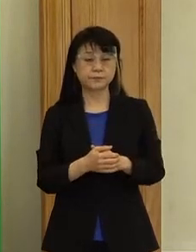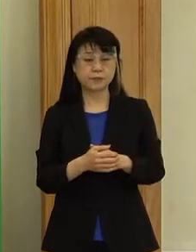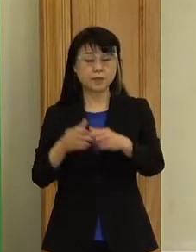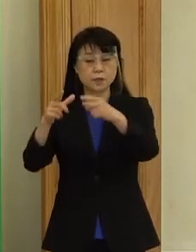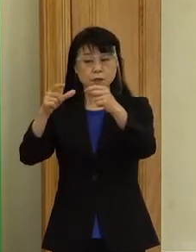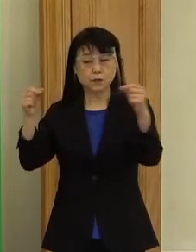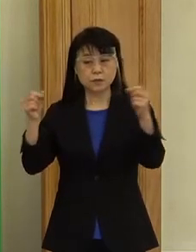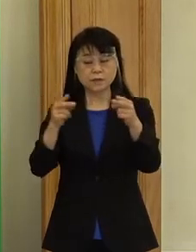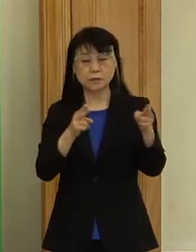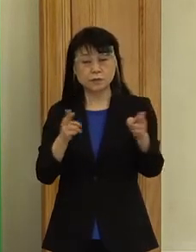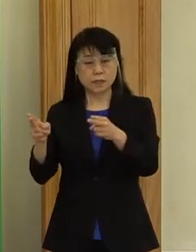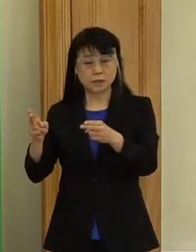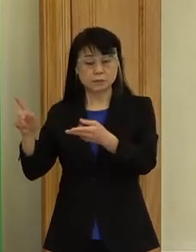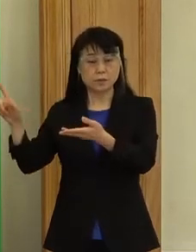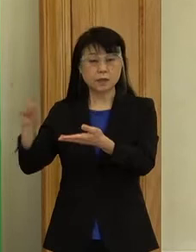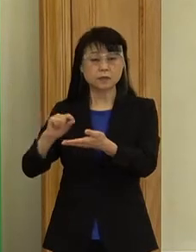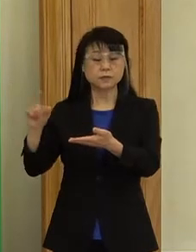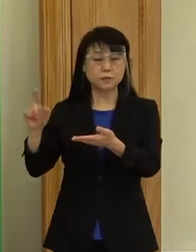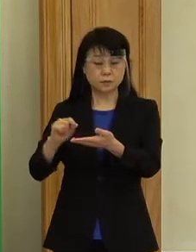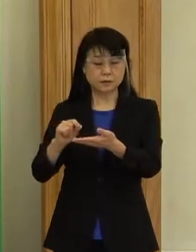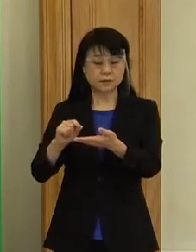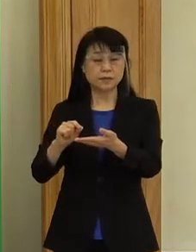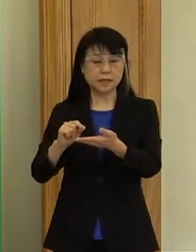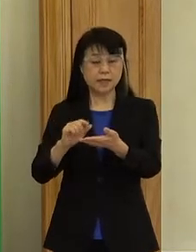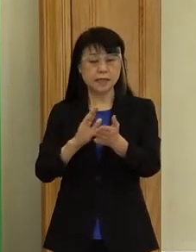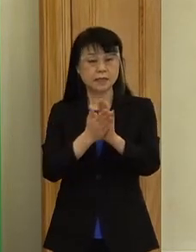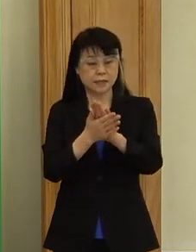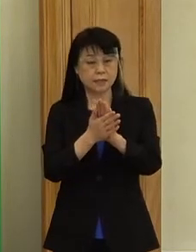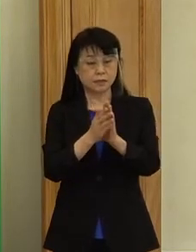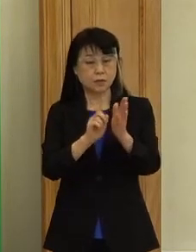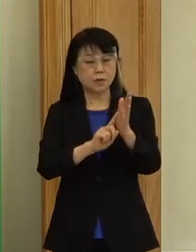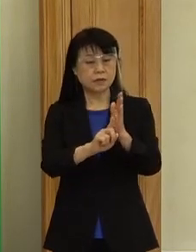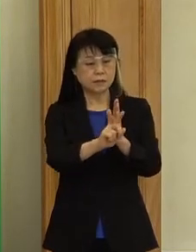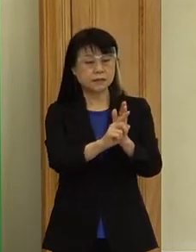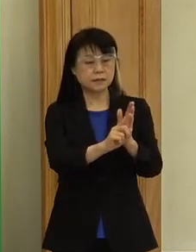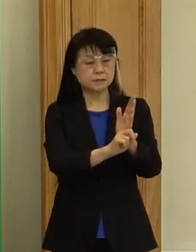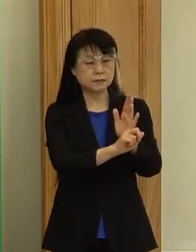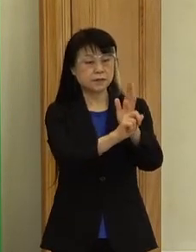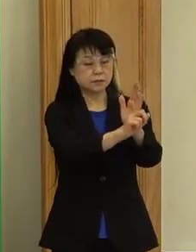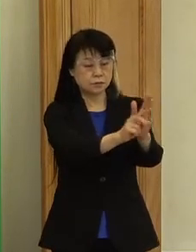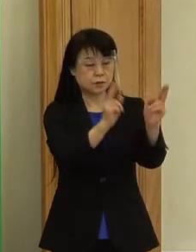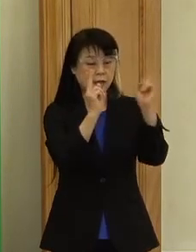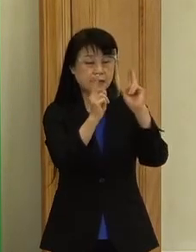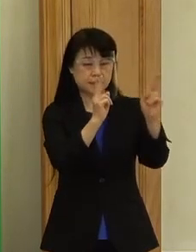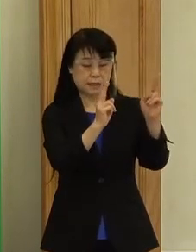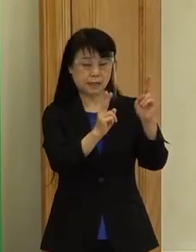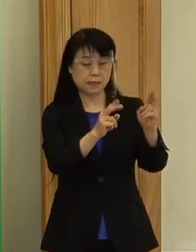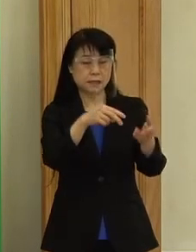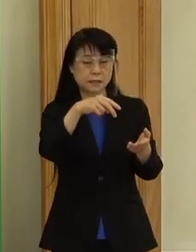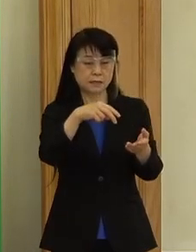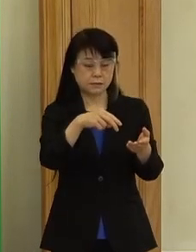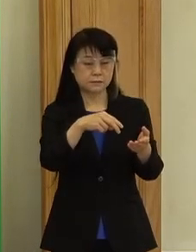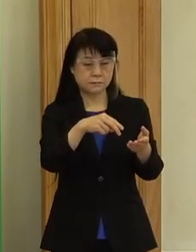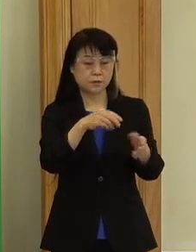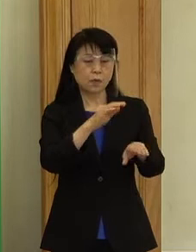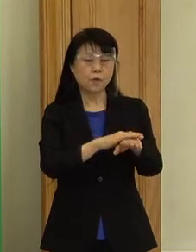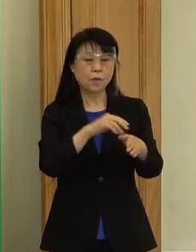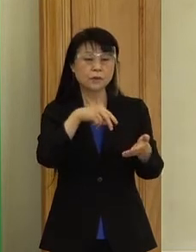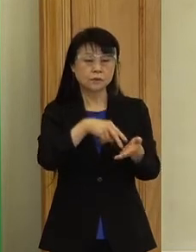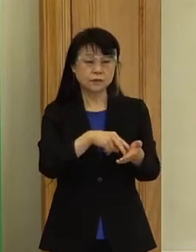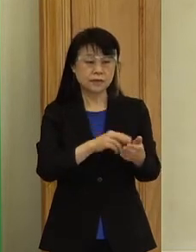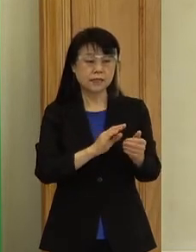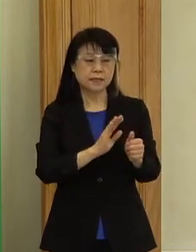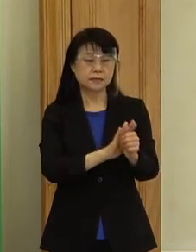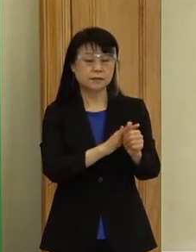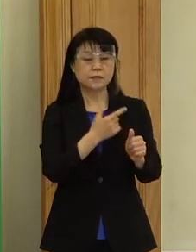制度もしっかり活用して、引き続き県のリーディングインダストリーであるんだということで進めていきたいと考えています。